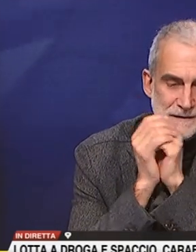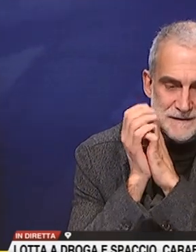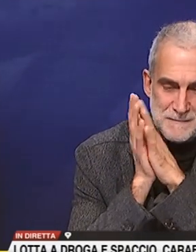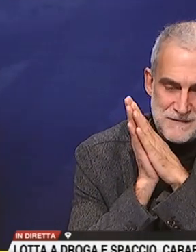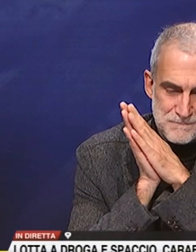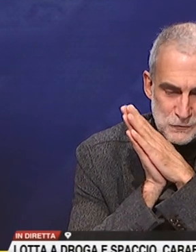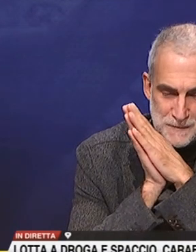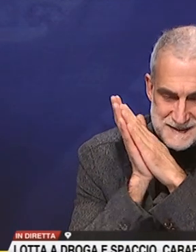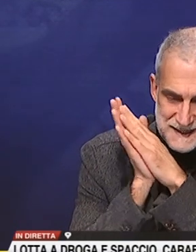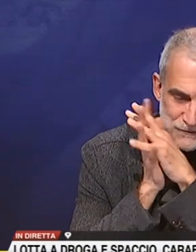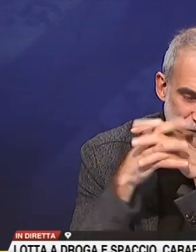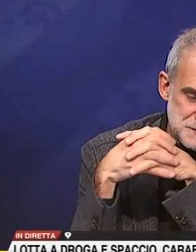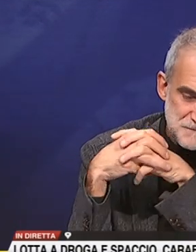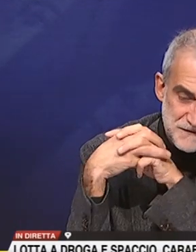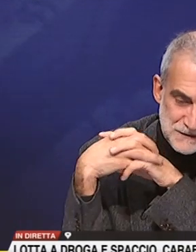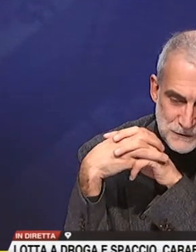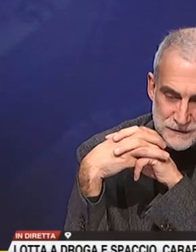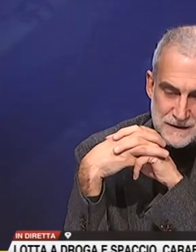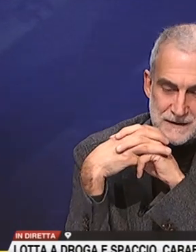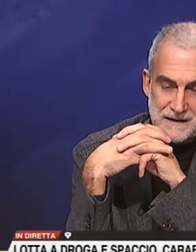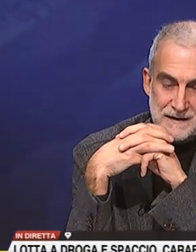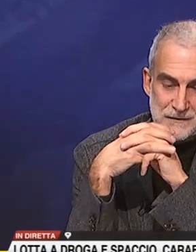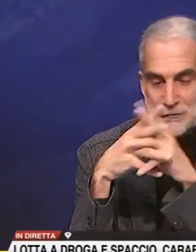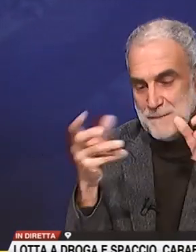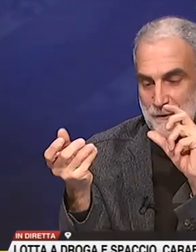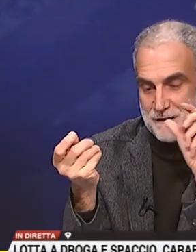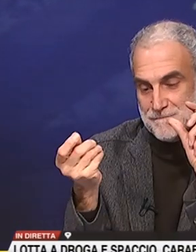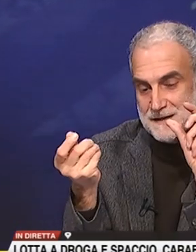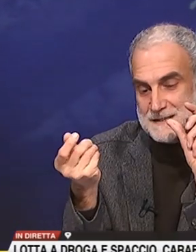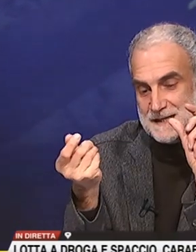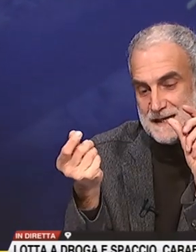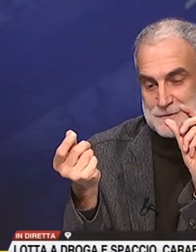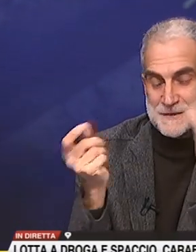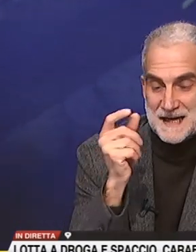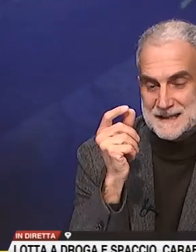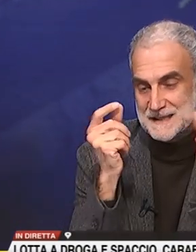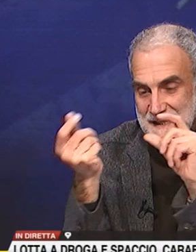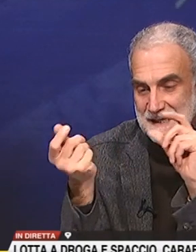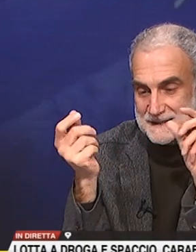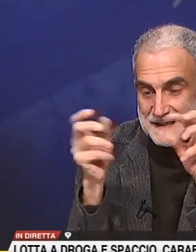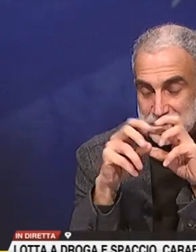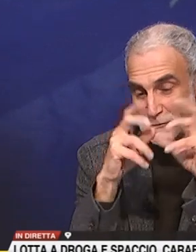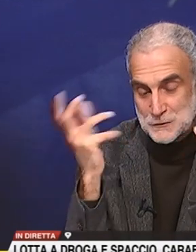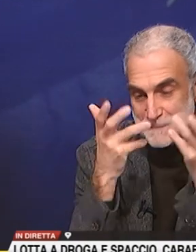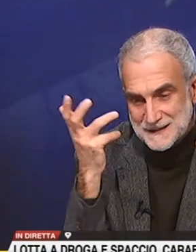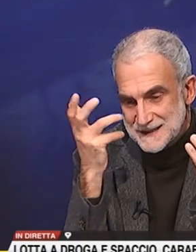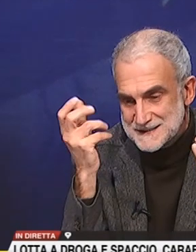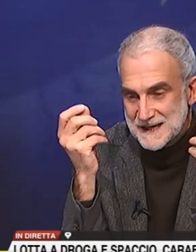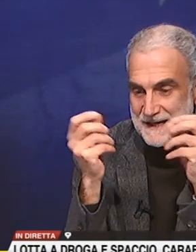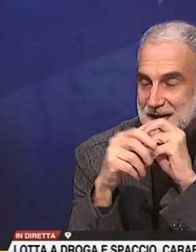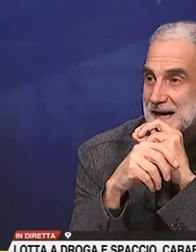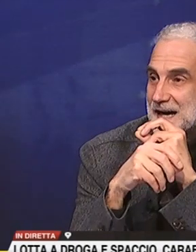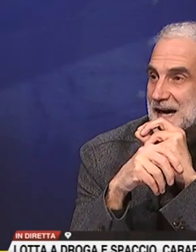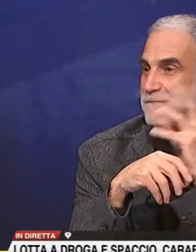Innanzitutto a me fa molto piacere, ecco, questo invito, non vorrei però che venisse associata l'idea della